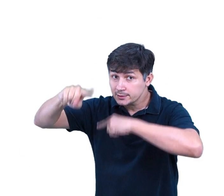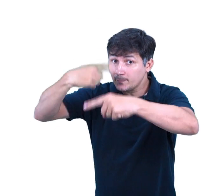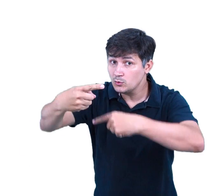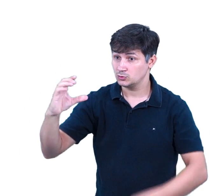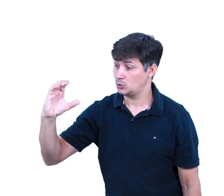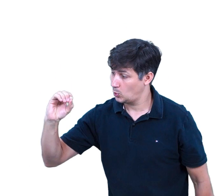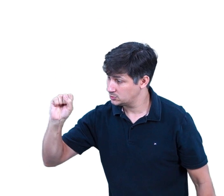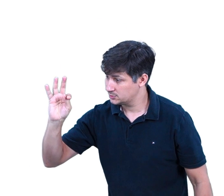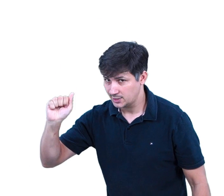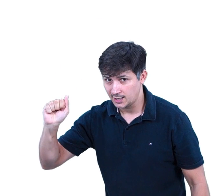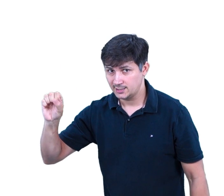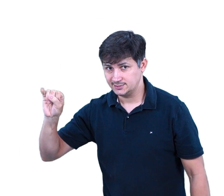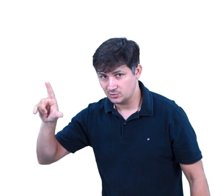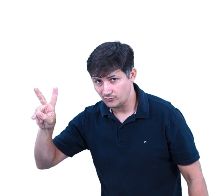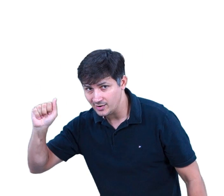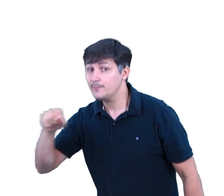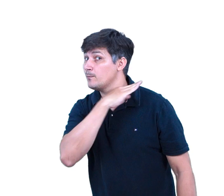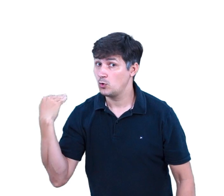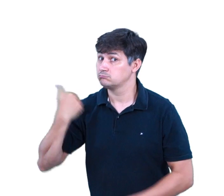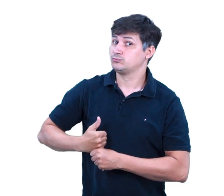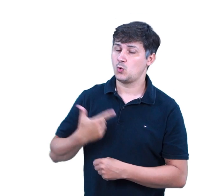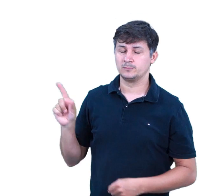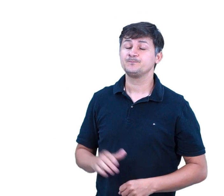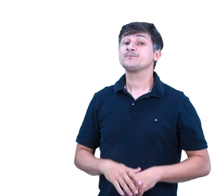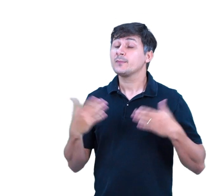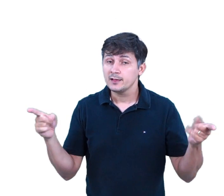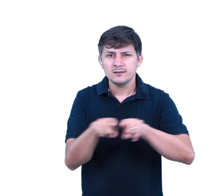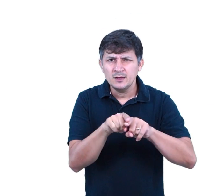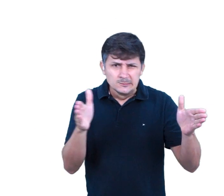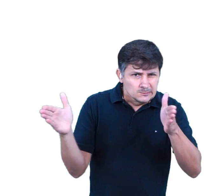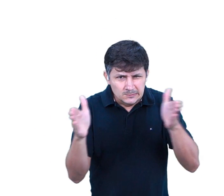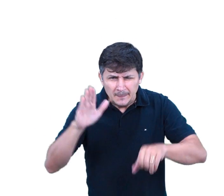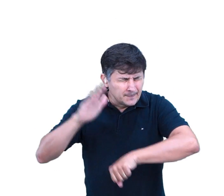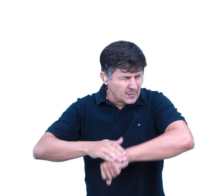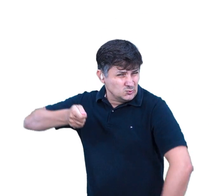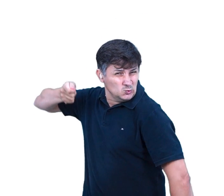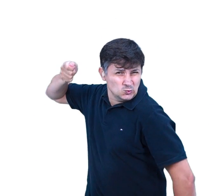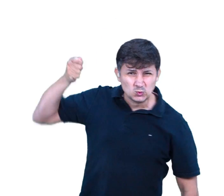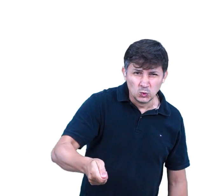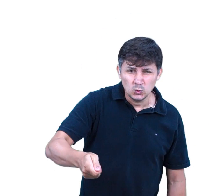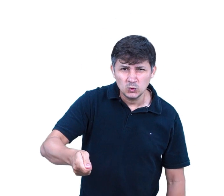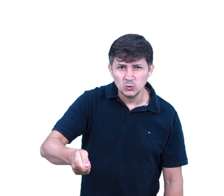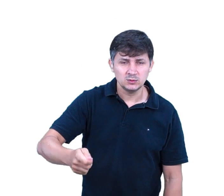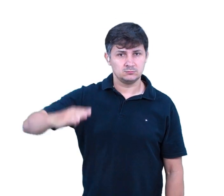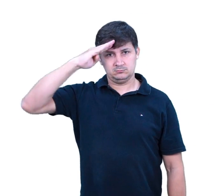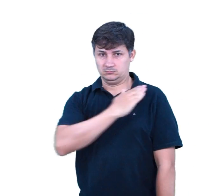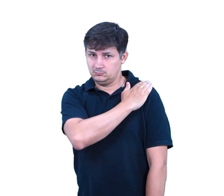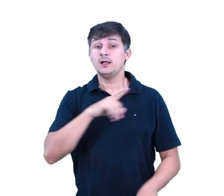1969, logo depois da morte de Costa e Silva. O curioso é que, ao mesmo tempo que essa foi a fase mais repressiva da ditadura